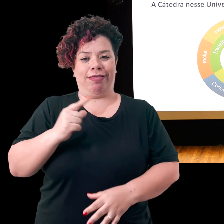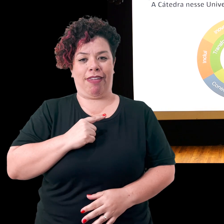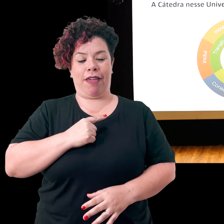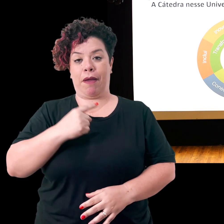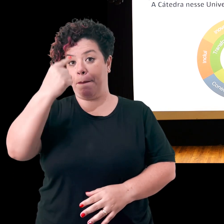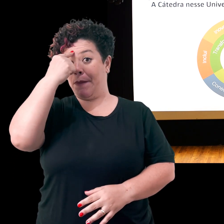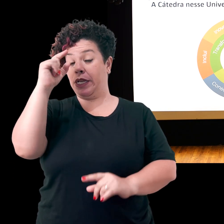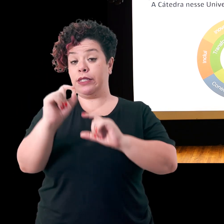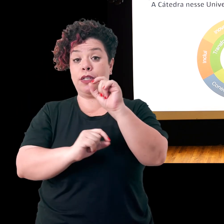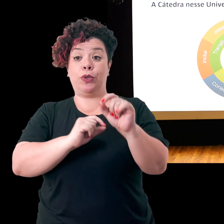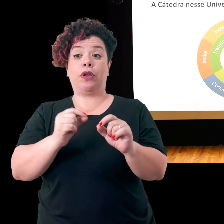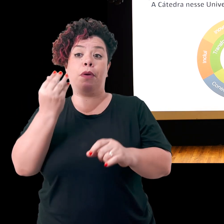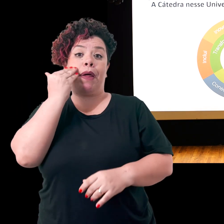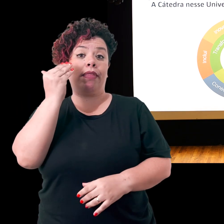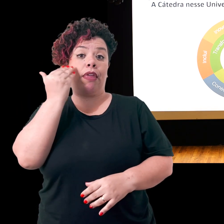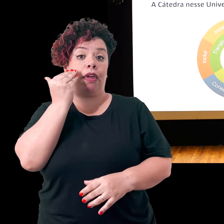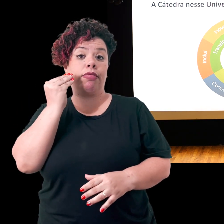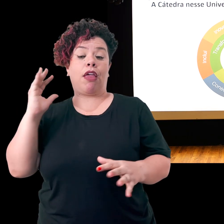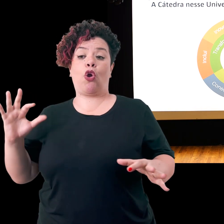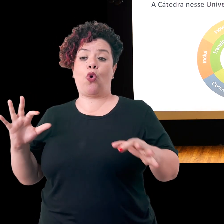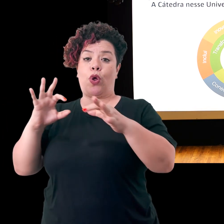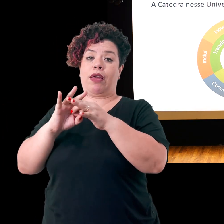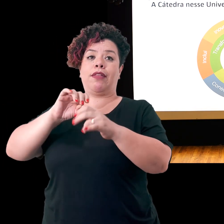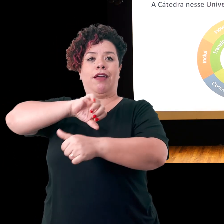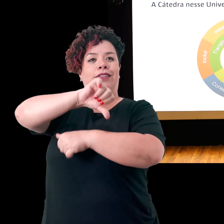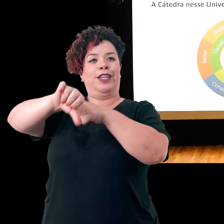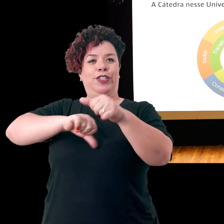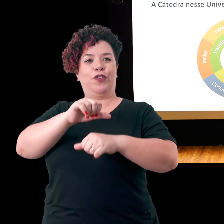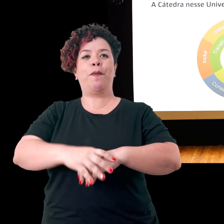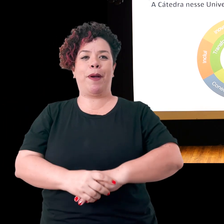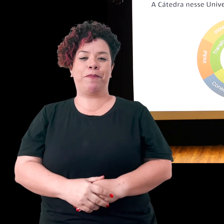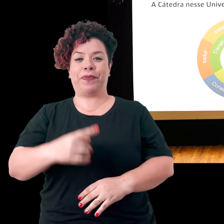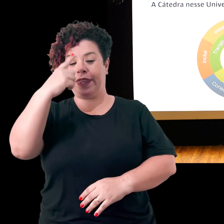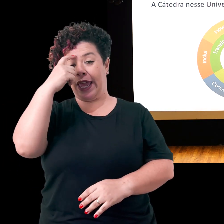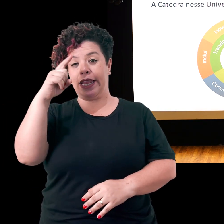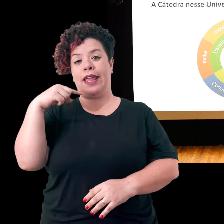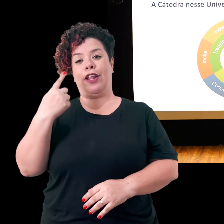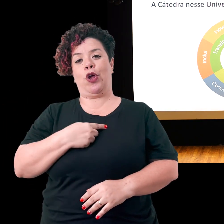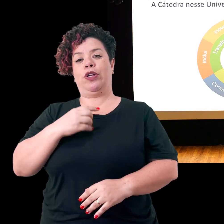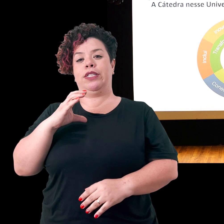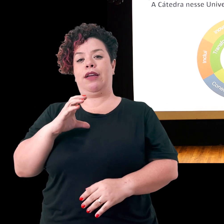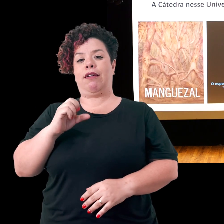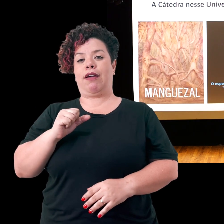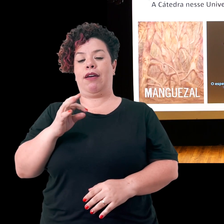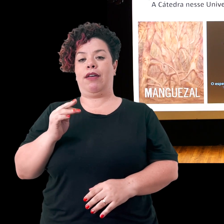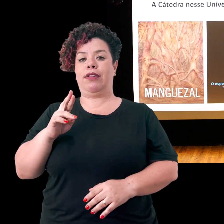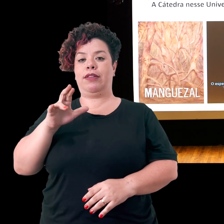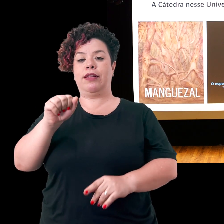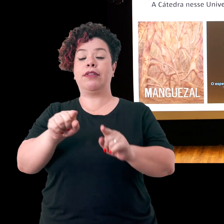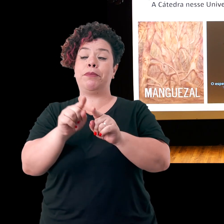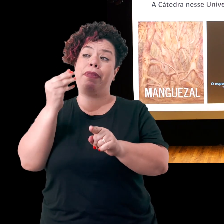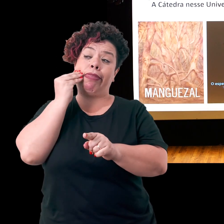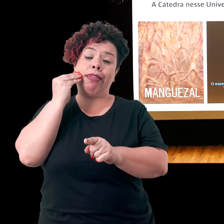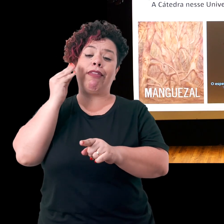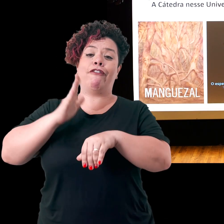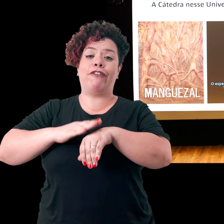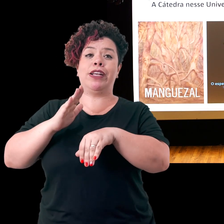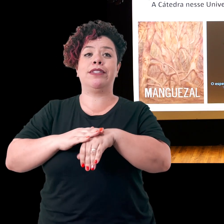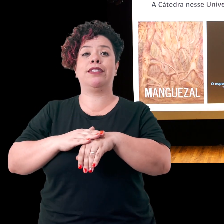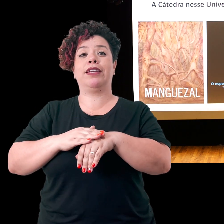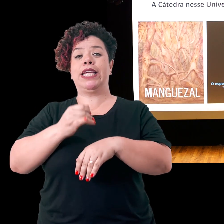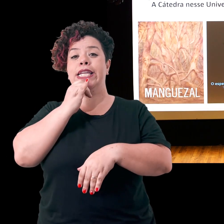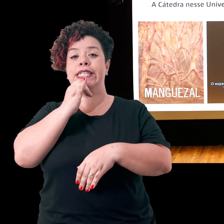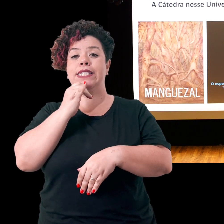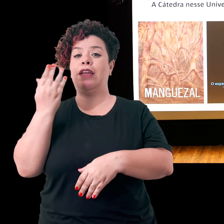pensando numa lógica de entender, conectar para transformar. Essa é a ideia da Cátedra, e é isso que a gente vem tentando fazer, por exemplo,